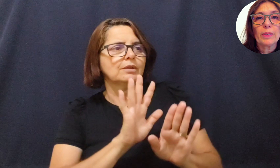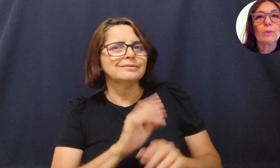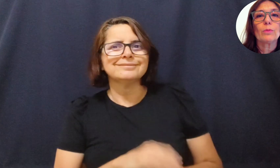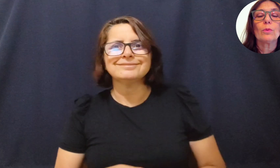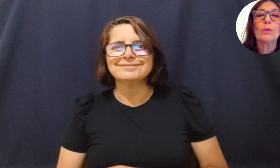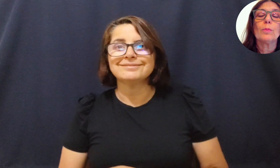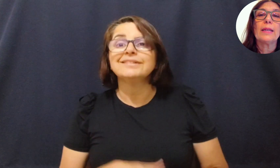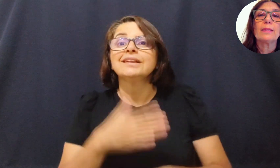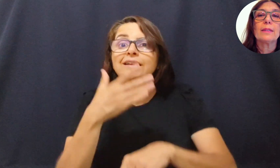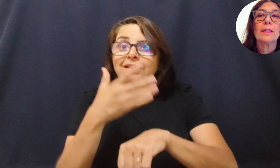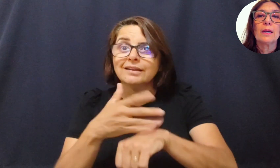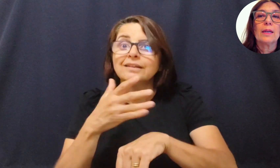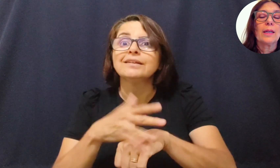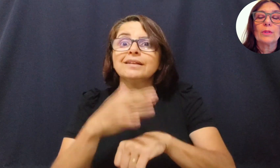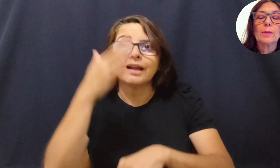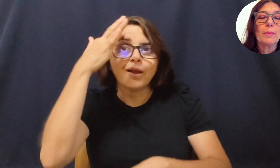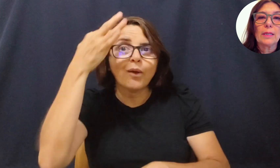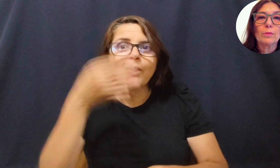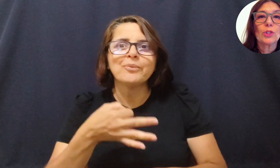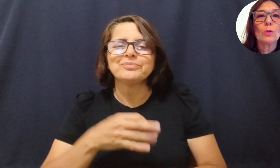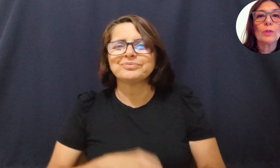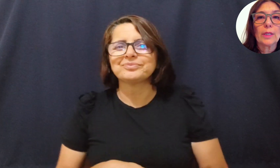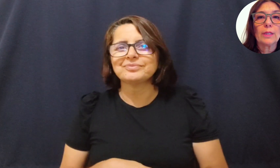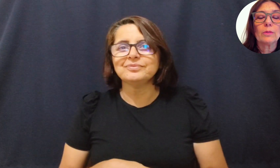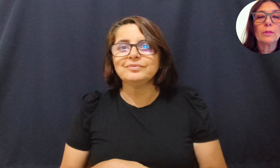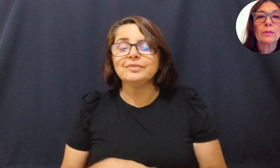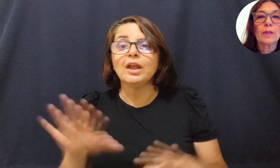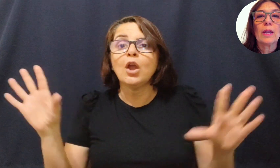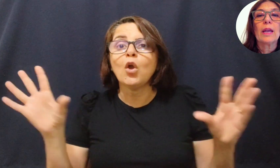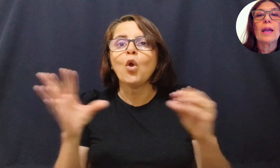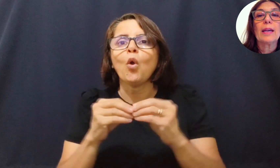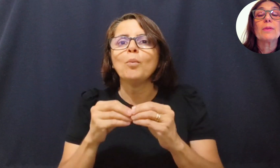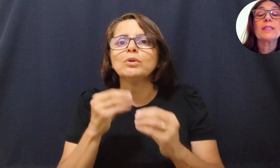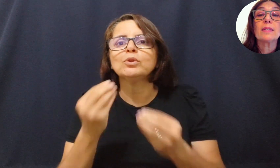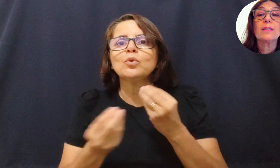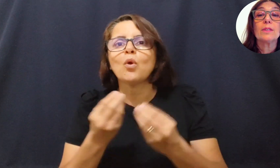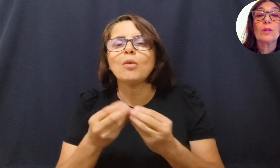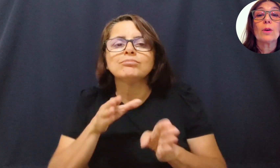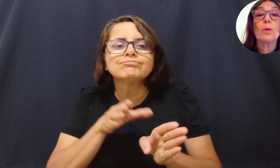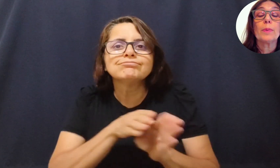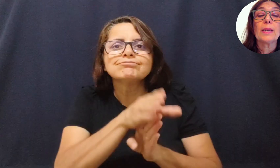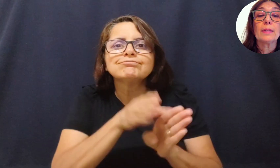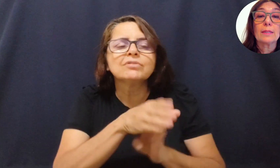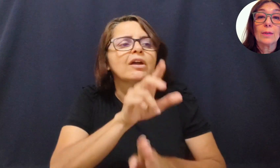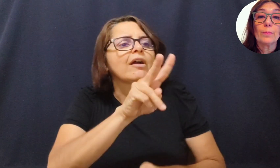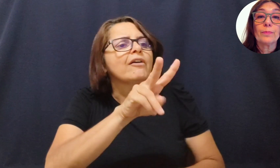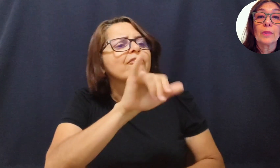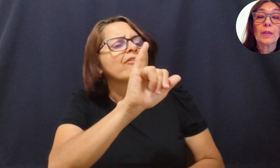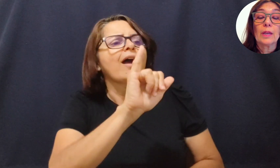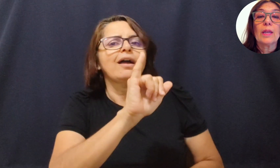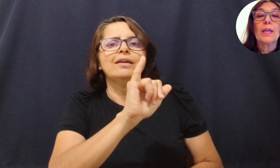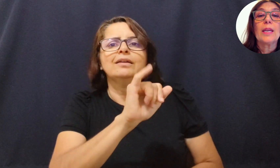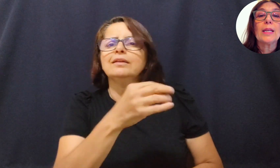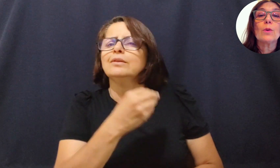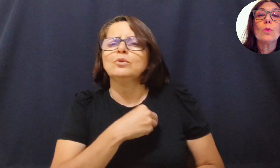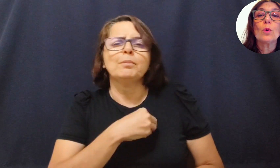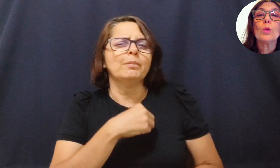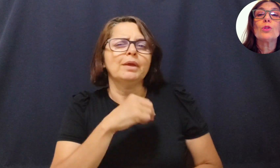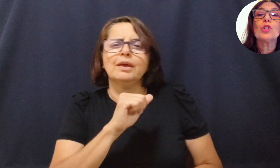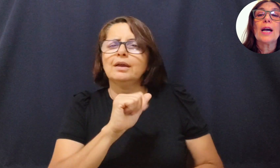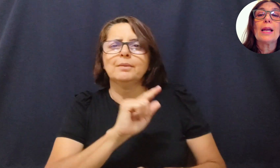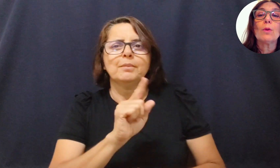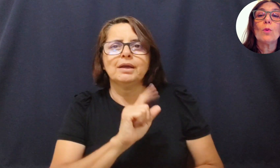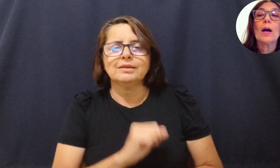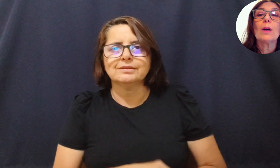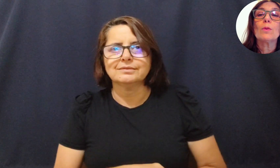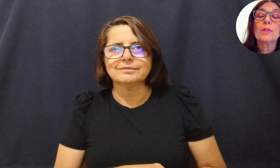condenou? Perguntou-lhe o mestre. Eu também não te condeno. Era o exercício da compreensão. E ele conclui